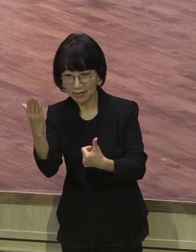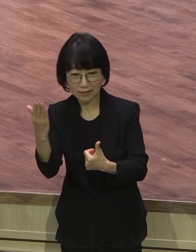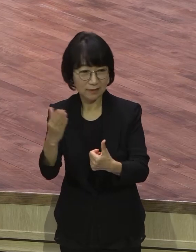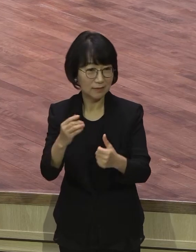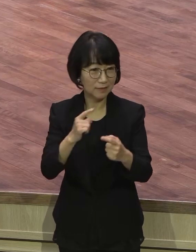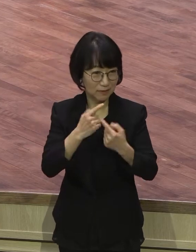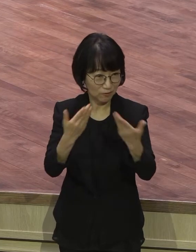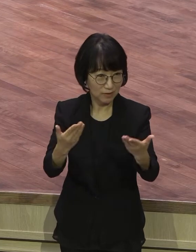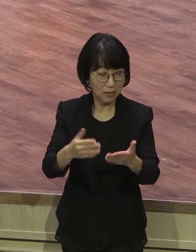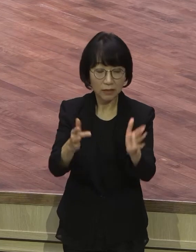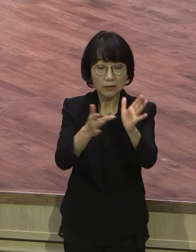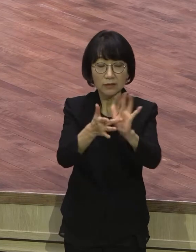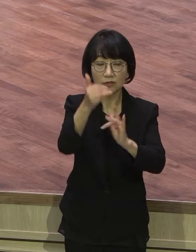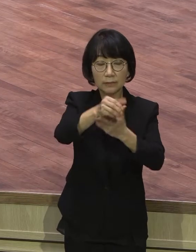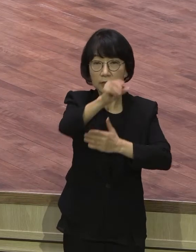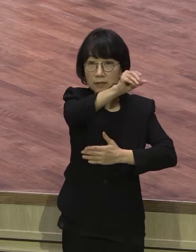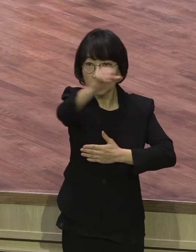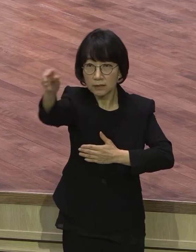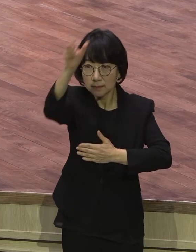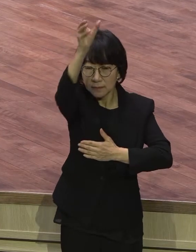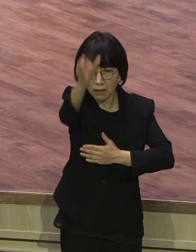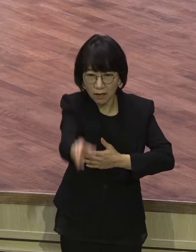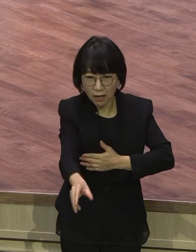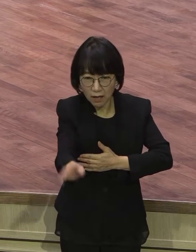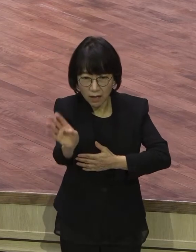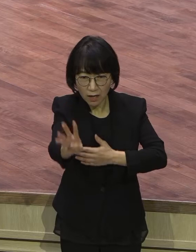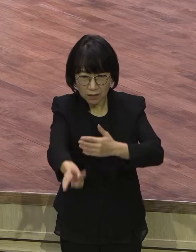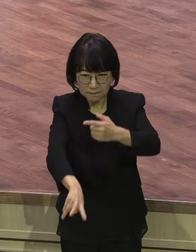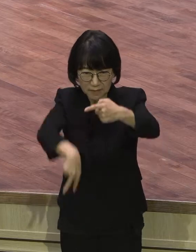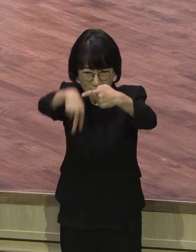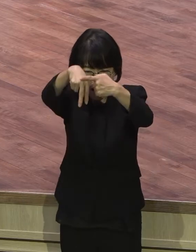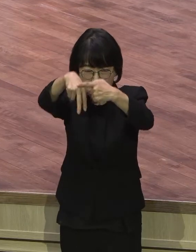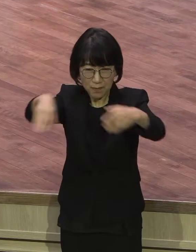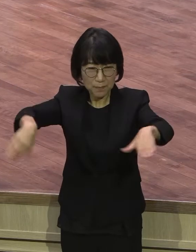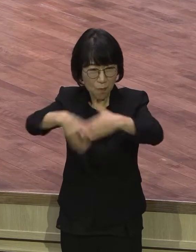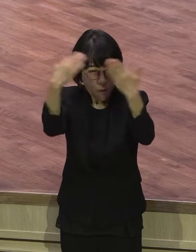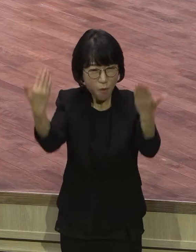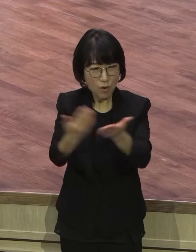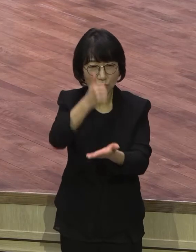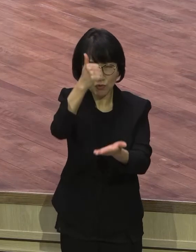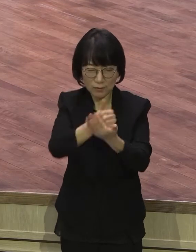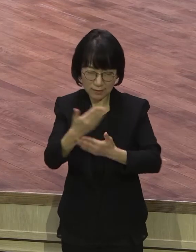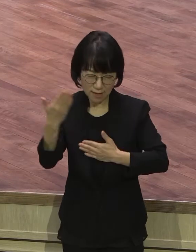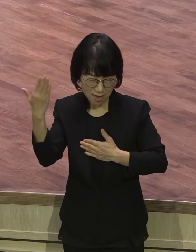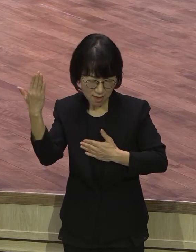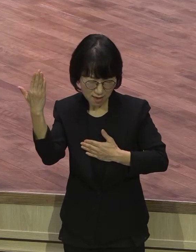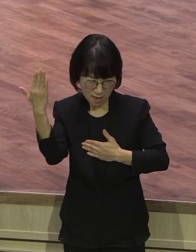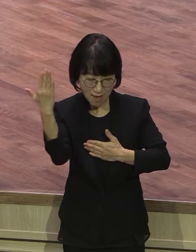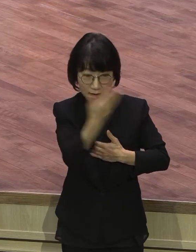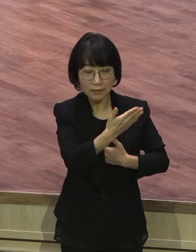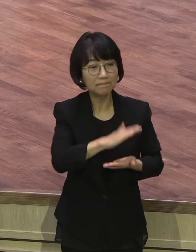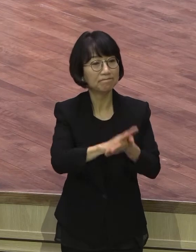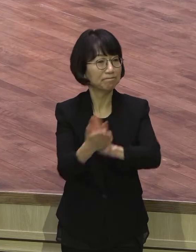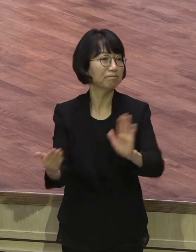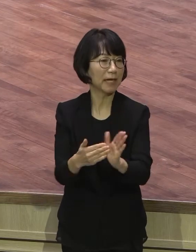예수님께서 갈보리 십자가 위에서 이 모든 죄를 다 깨끗하게 해결하셨다는 것입니다.